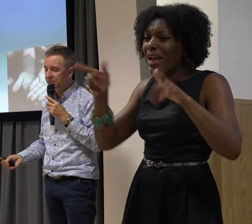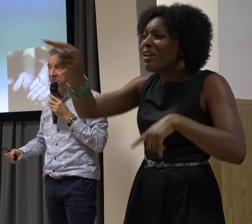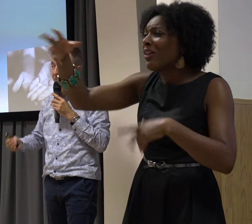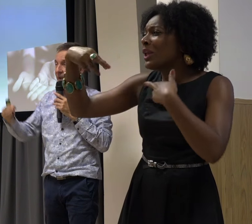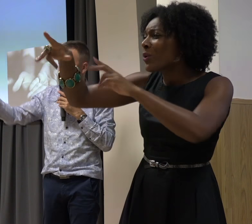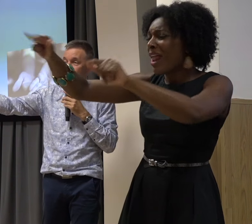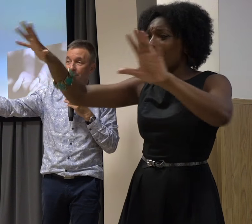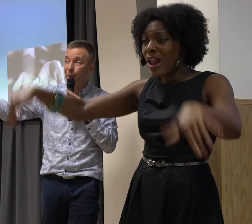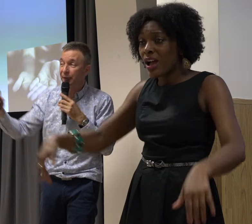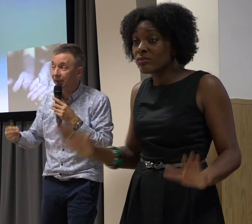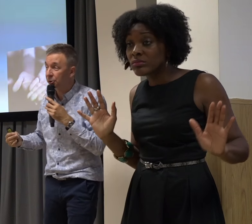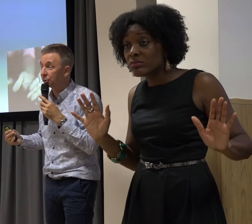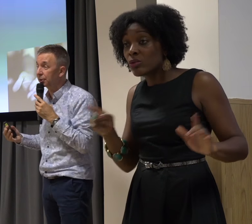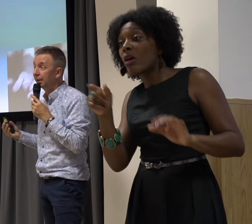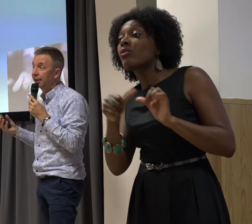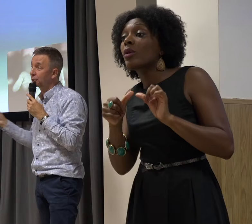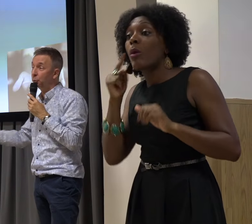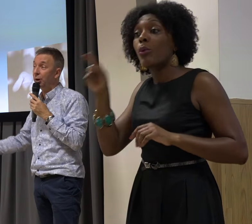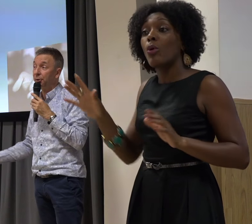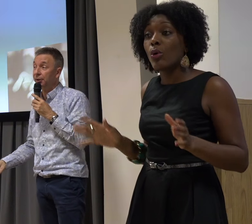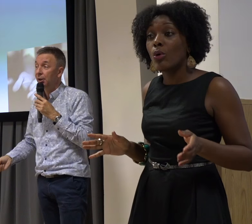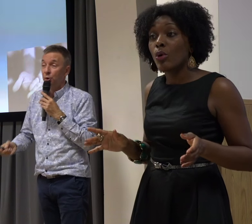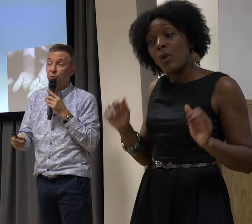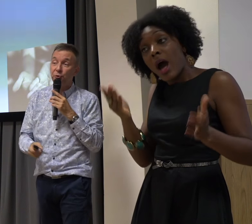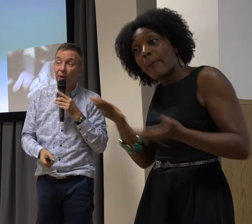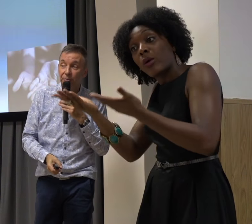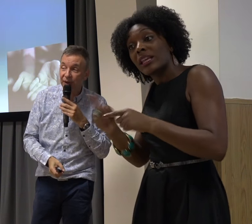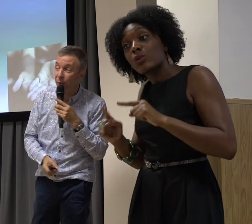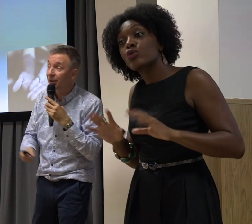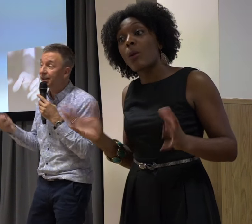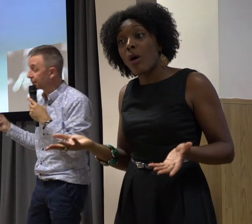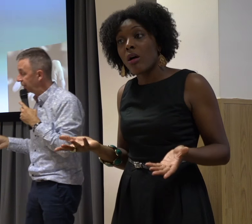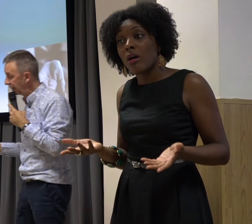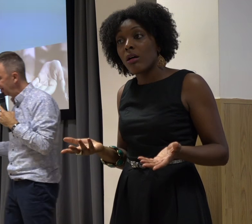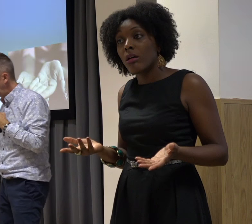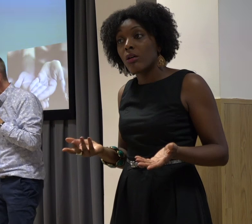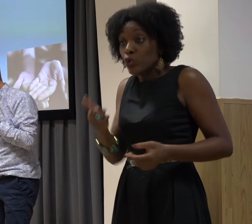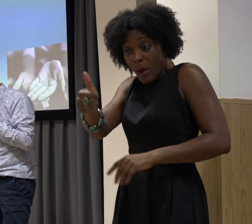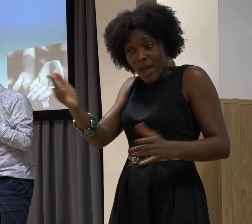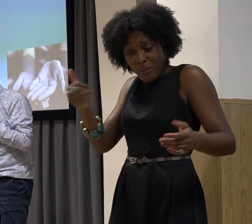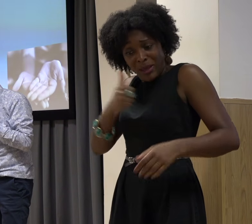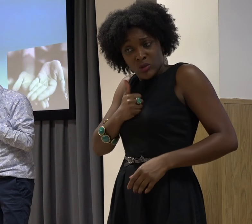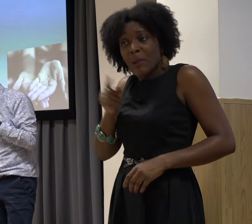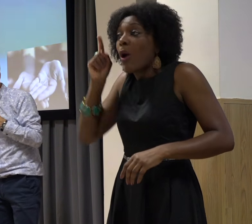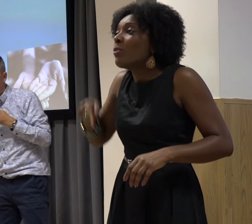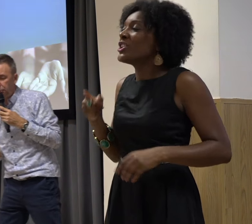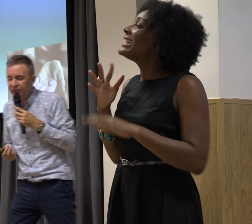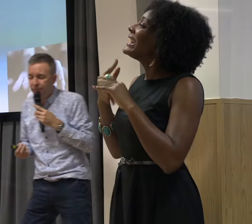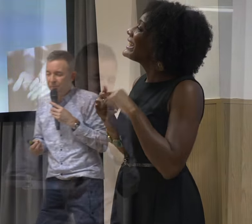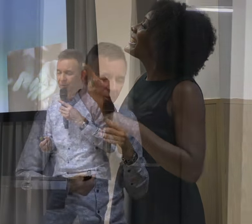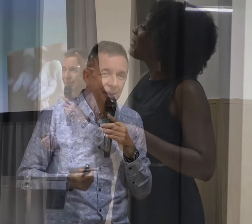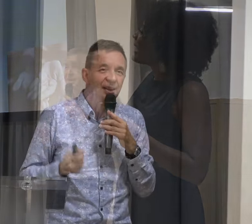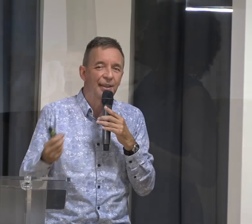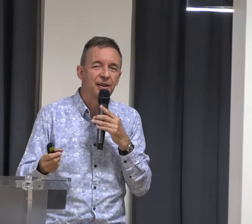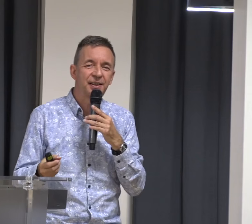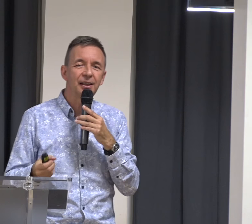rues. Est-ce qu'on fait quelque chose? Est-ce qu'on peut apporter, que ce soit au titre de l'Église, mais même à titre personnel? Et puis tout